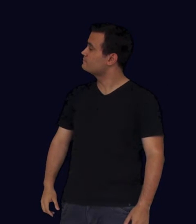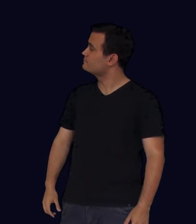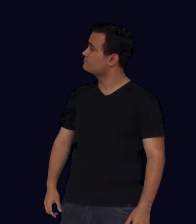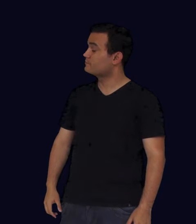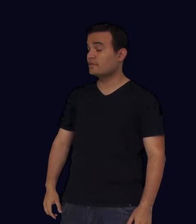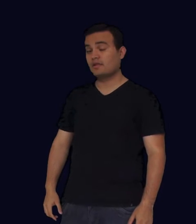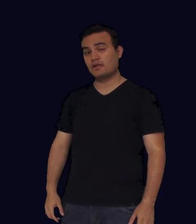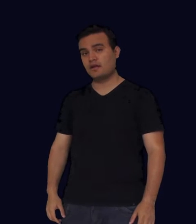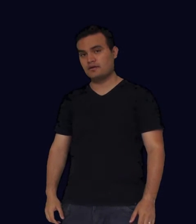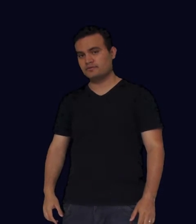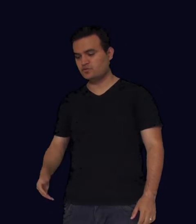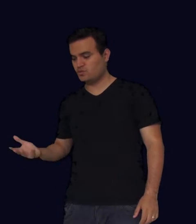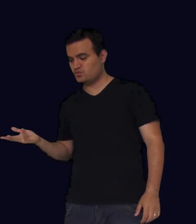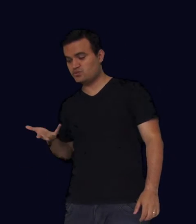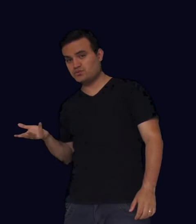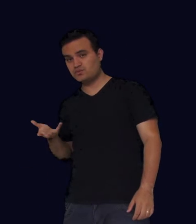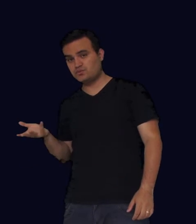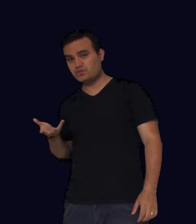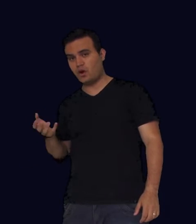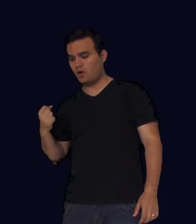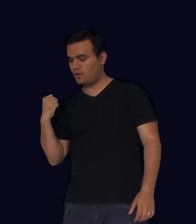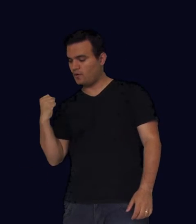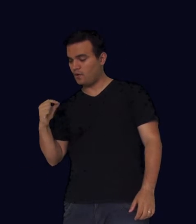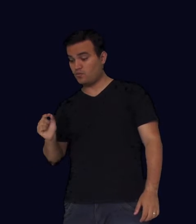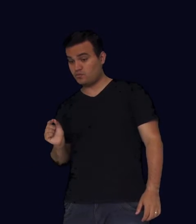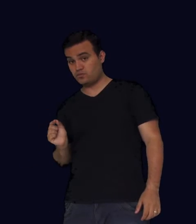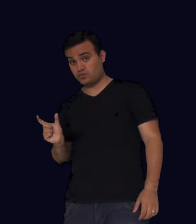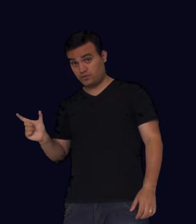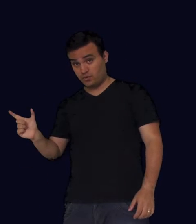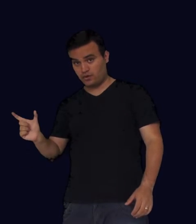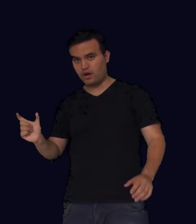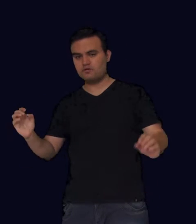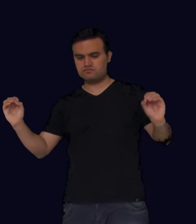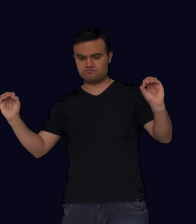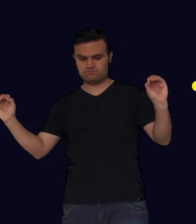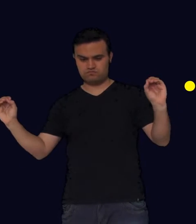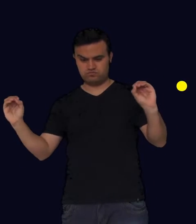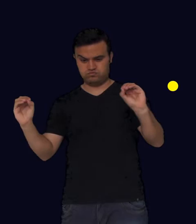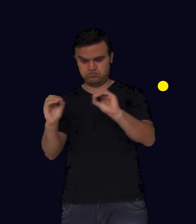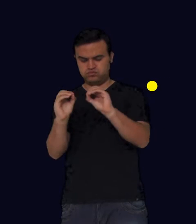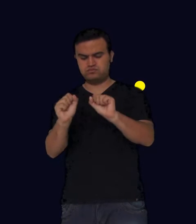E quanto maior esta energia, mais detalhes teríamos sobre a matéria elementar.